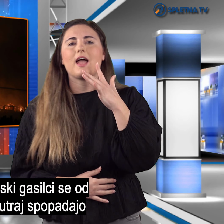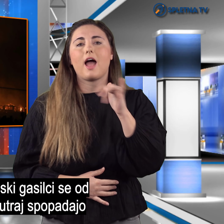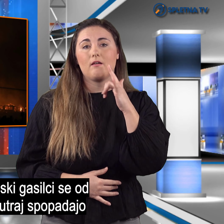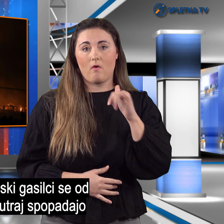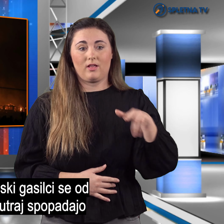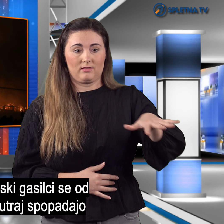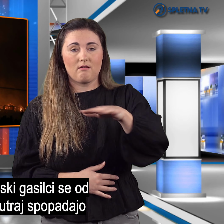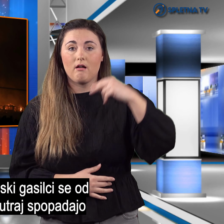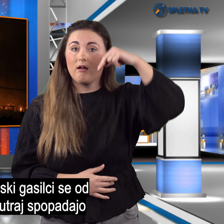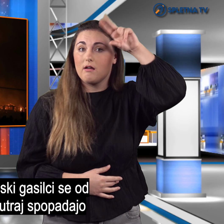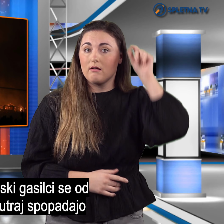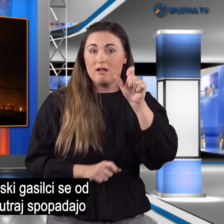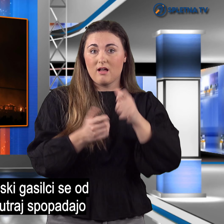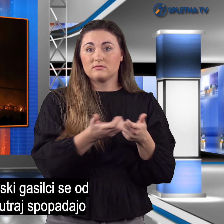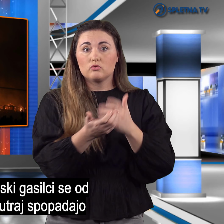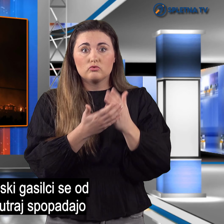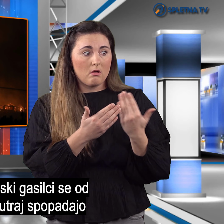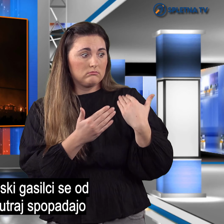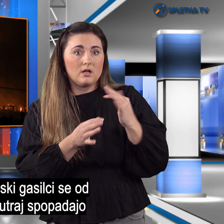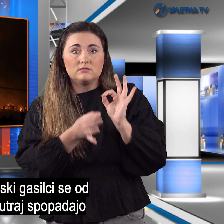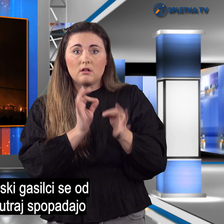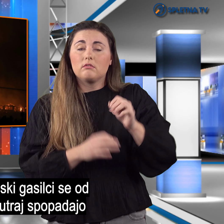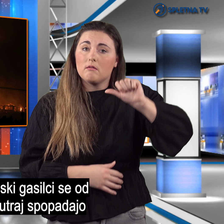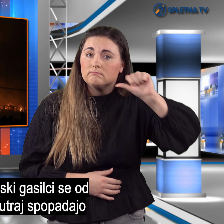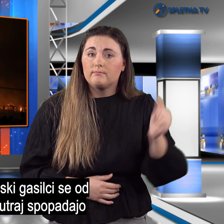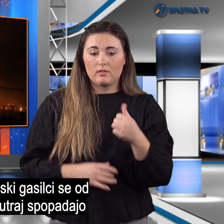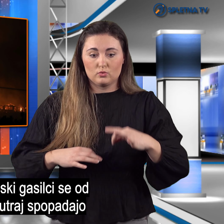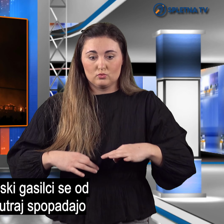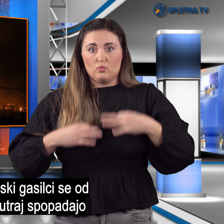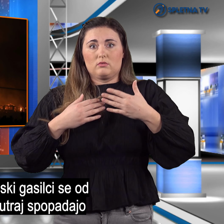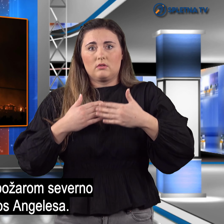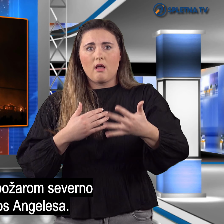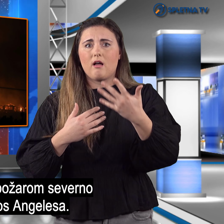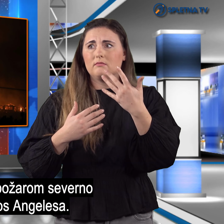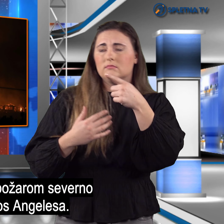Kalifornijski gasilci se od srede zjutraj spopadajo z novim požarom severno od Los Angelesa.